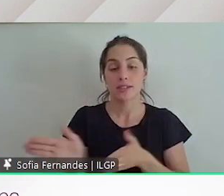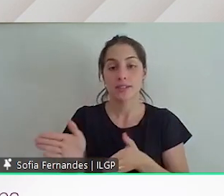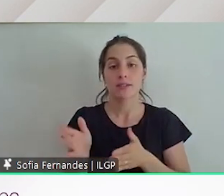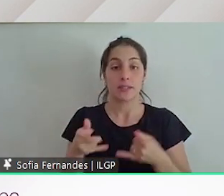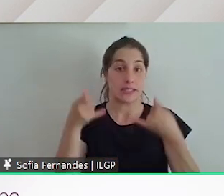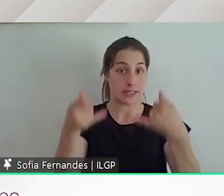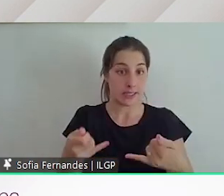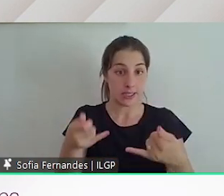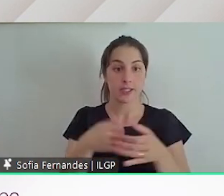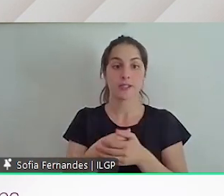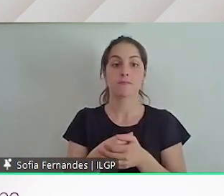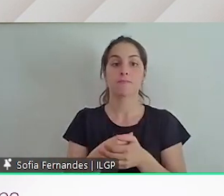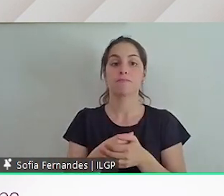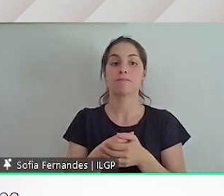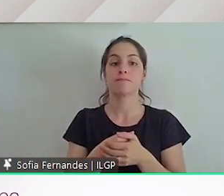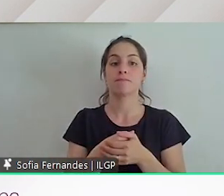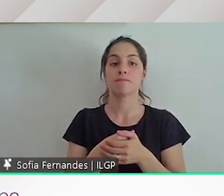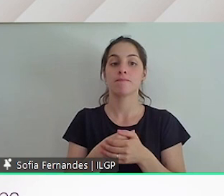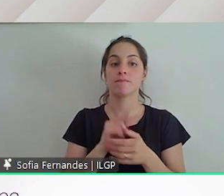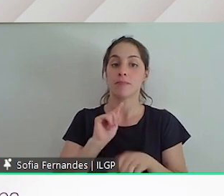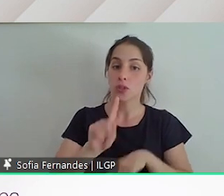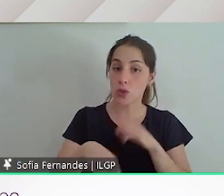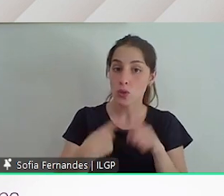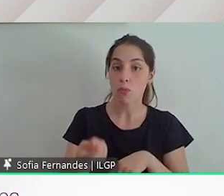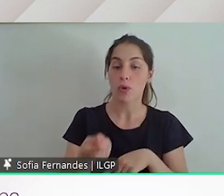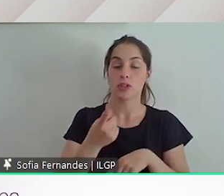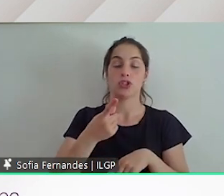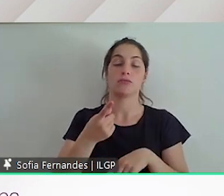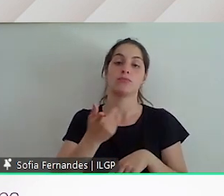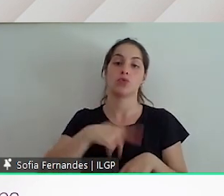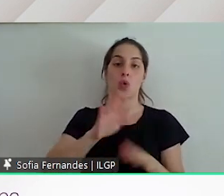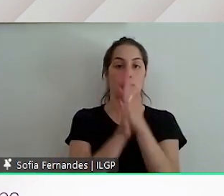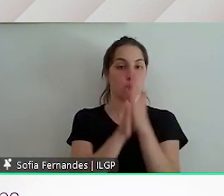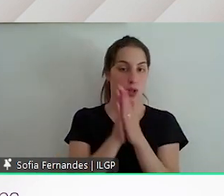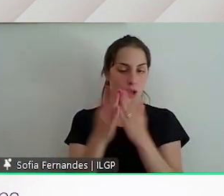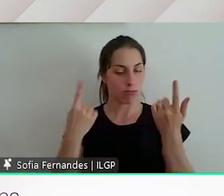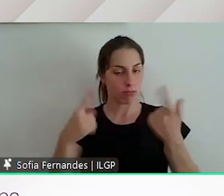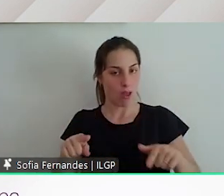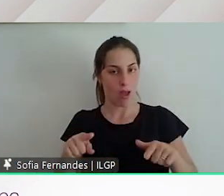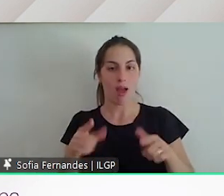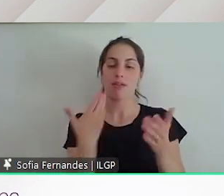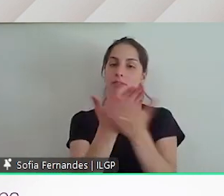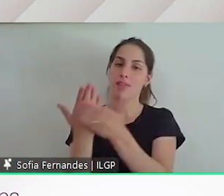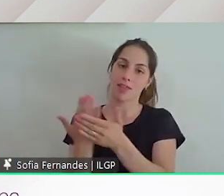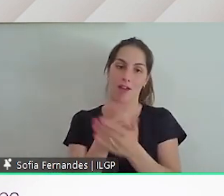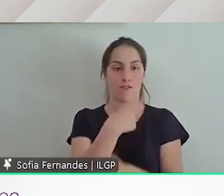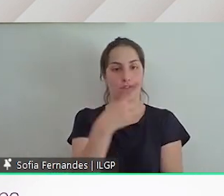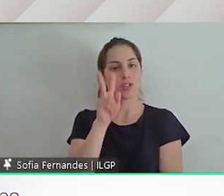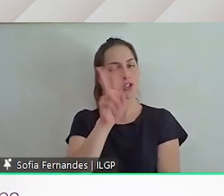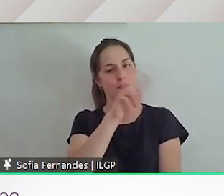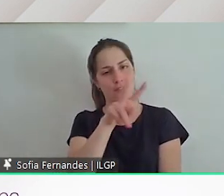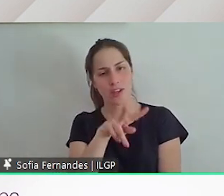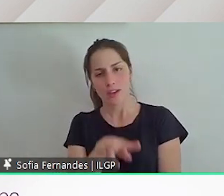seguinte, depois de darmos a oportunidade a que todos olhem e de